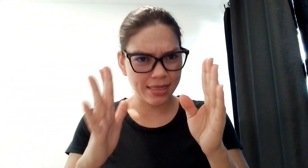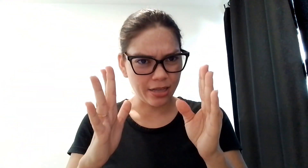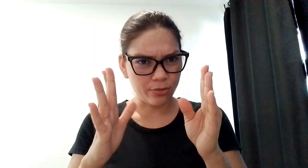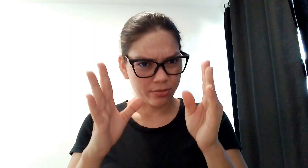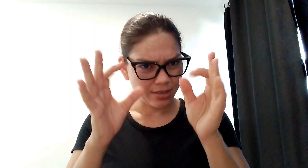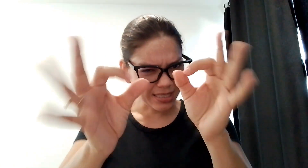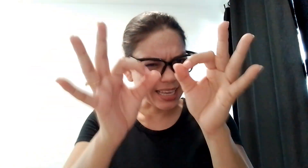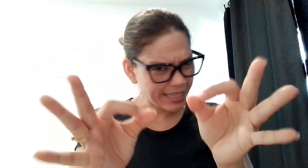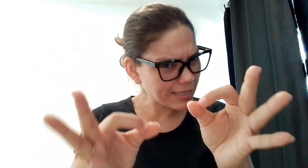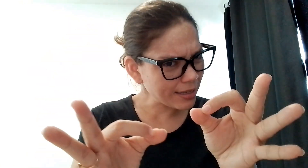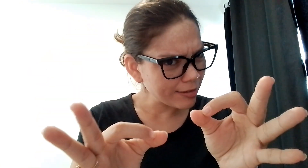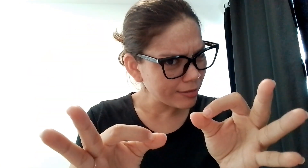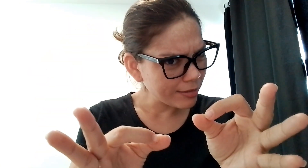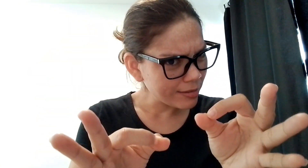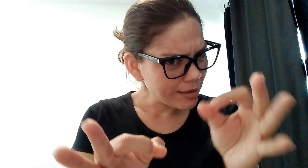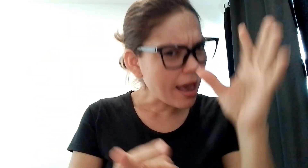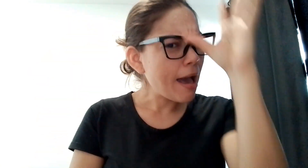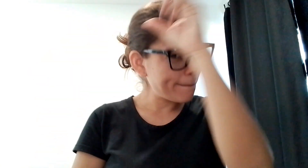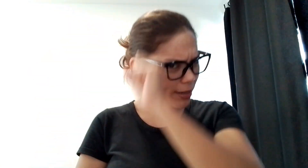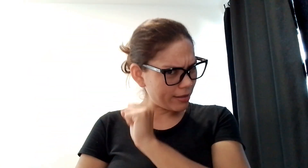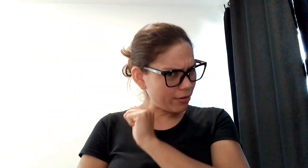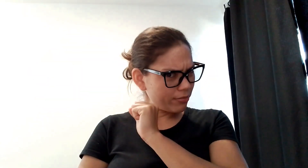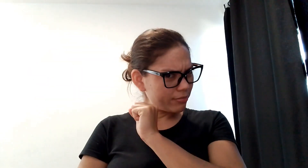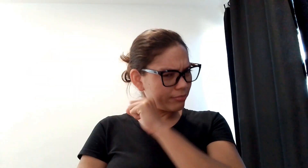atento, certeza? Aprendeu?